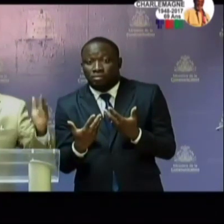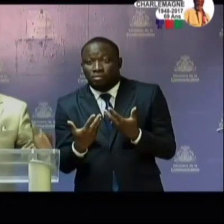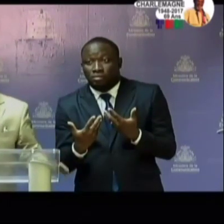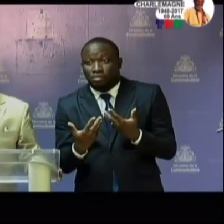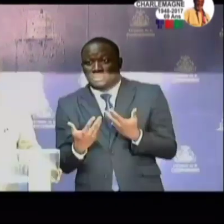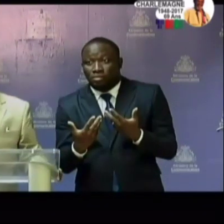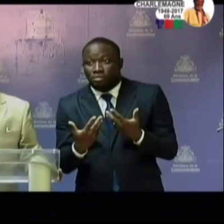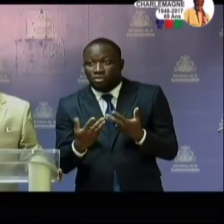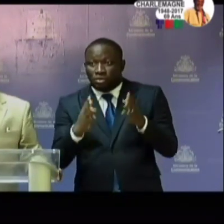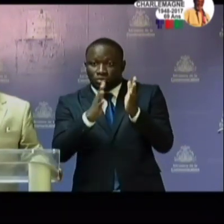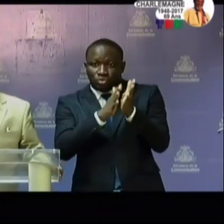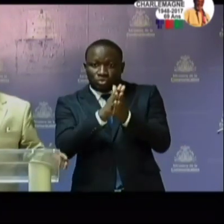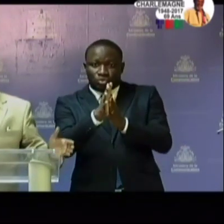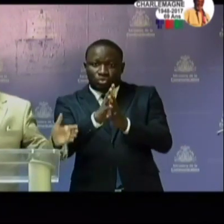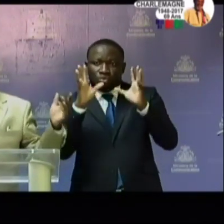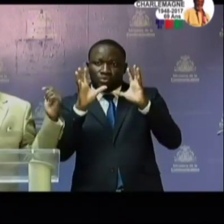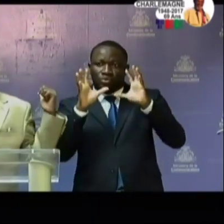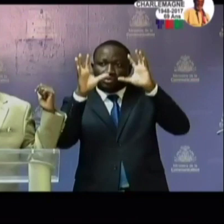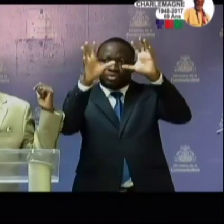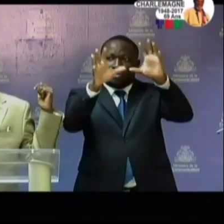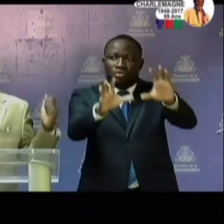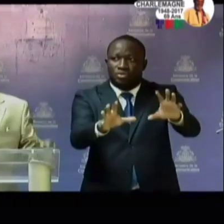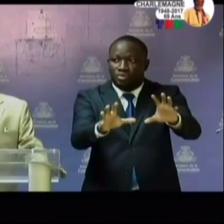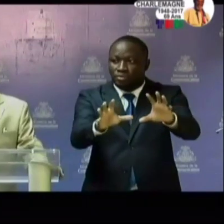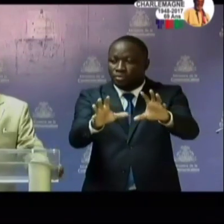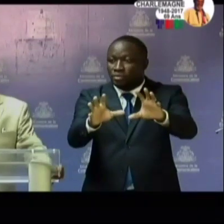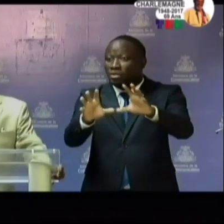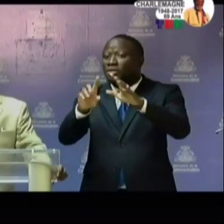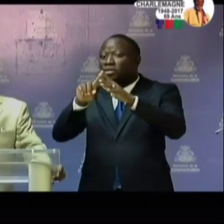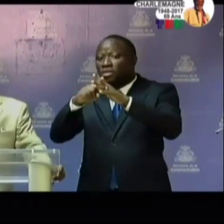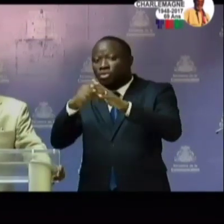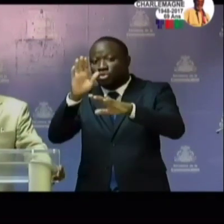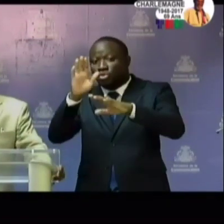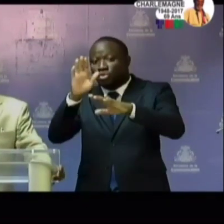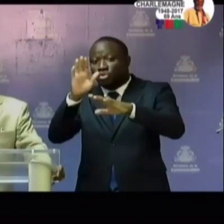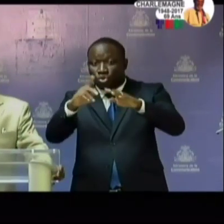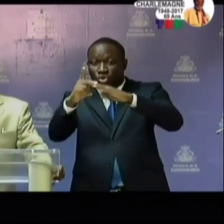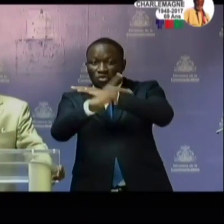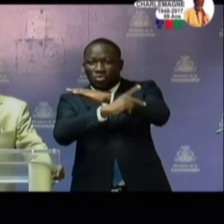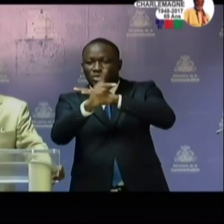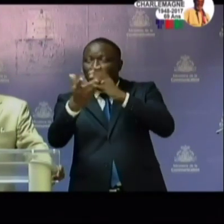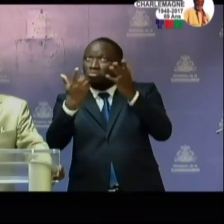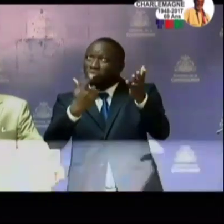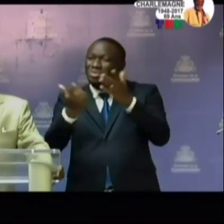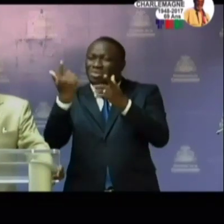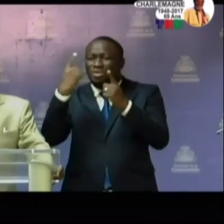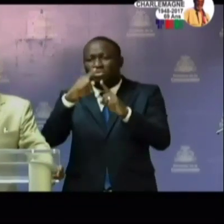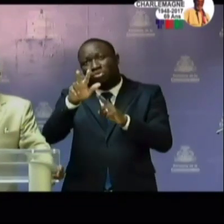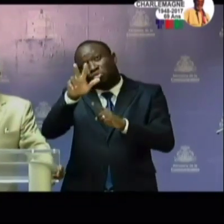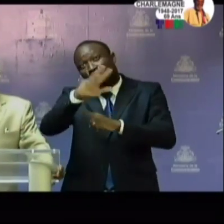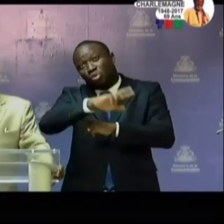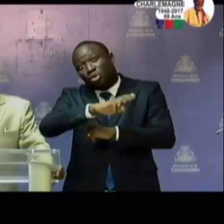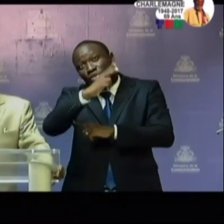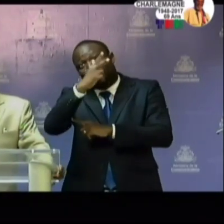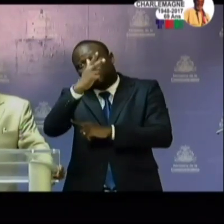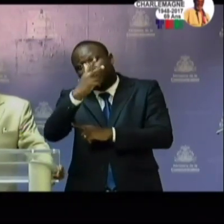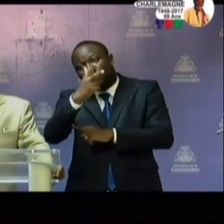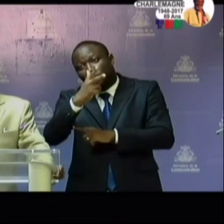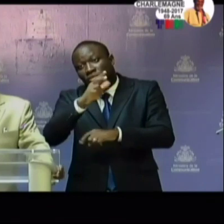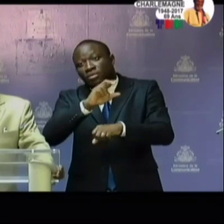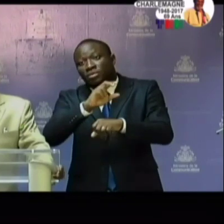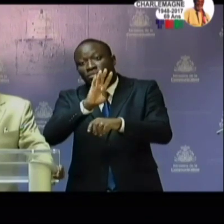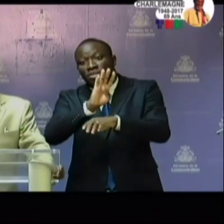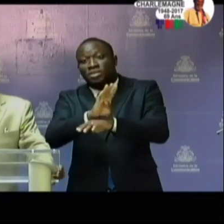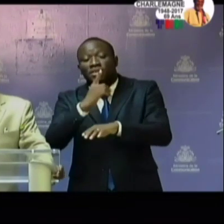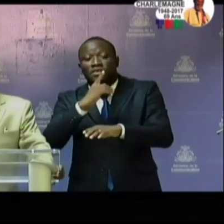de plaques de béton préfabriquées parce que qui censé sous frontière depuis environ 2 ou 3 jours que entreprise relève